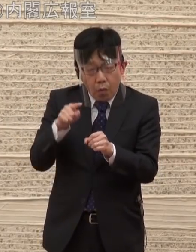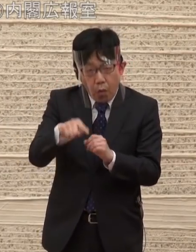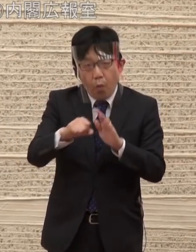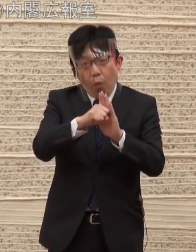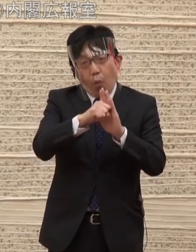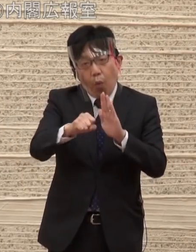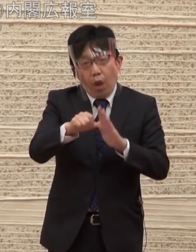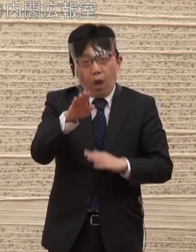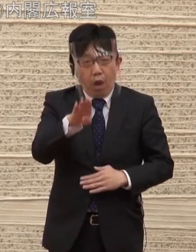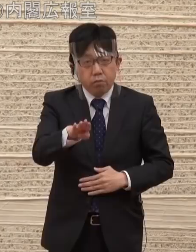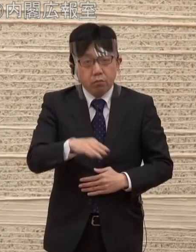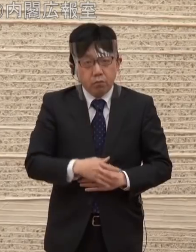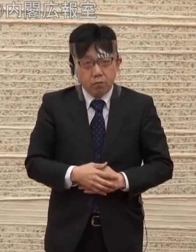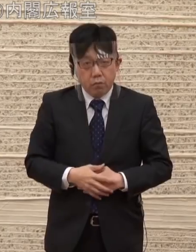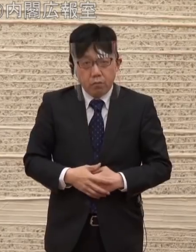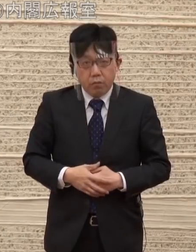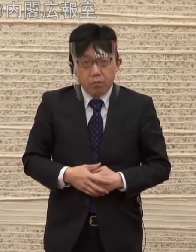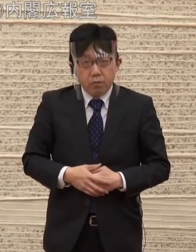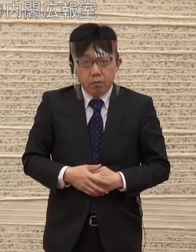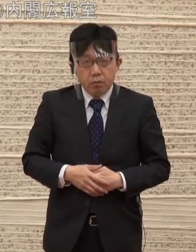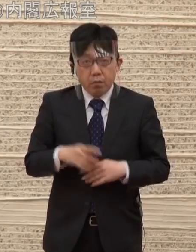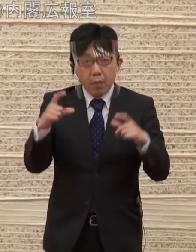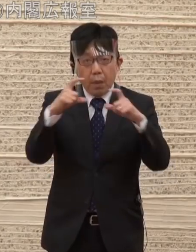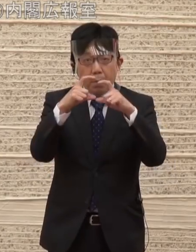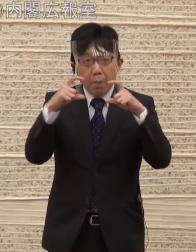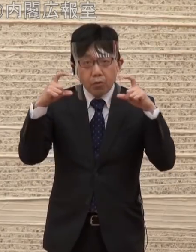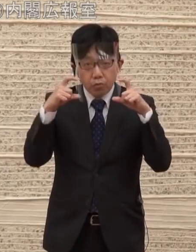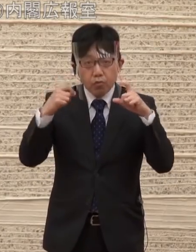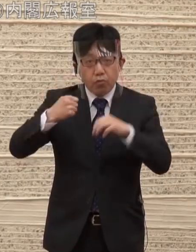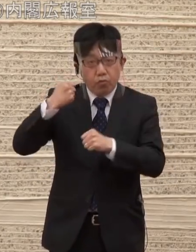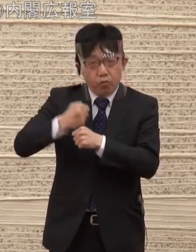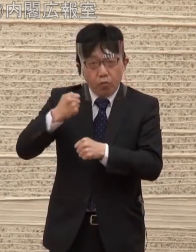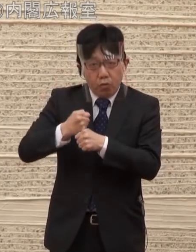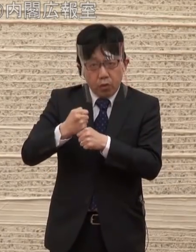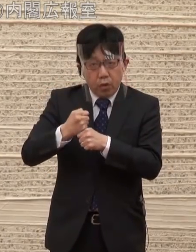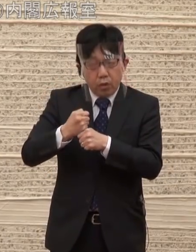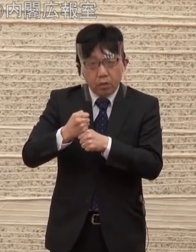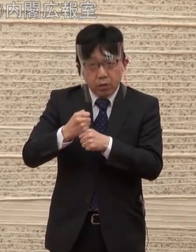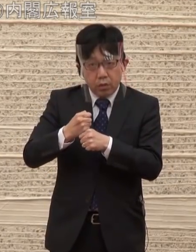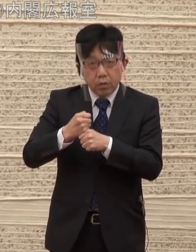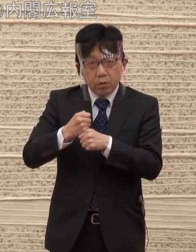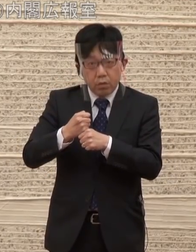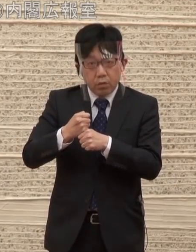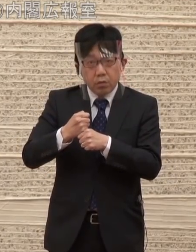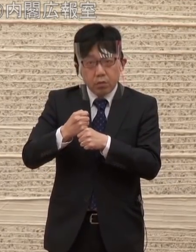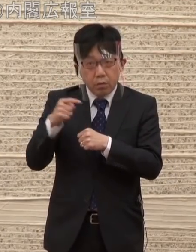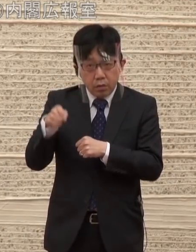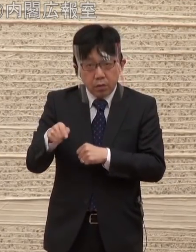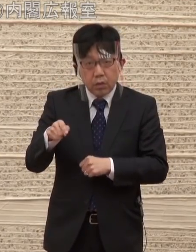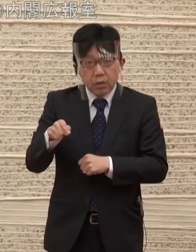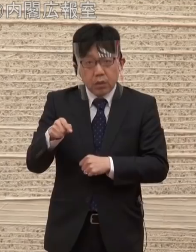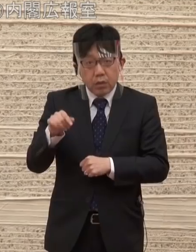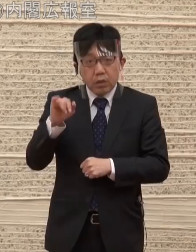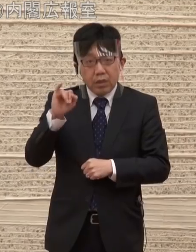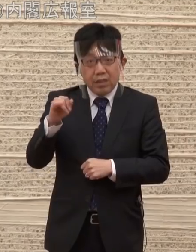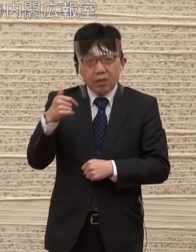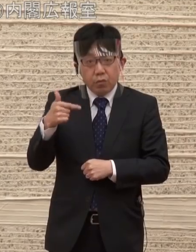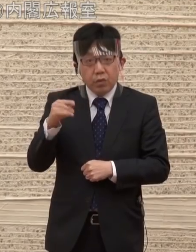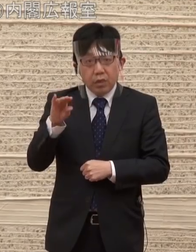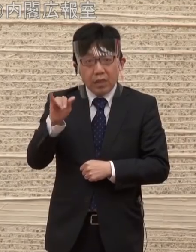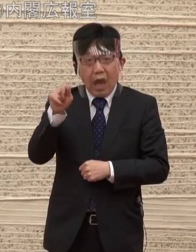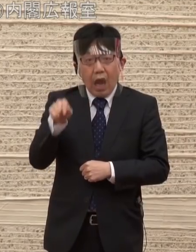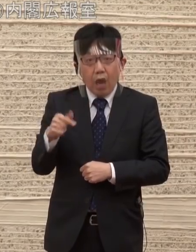ますます工夫増産に取り組んでおられます入りチャームのですね高原社長も